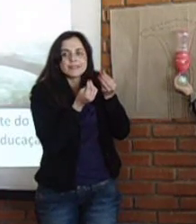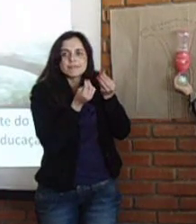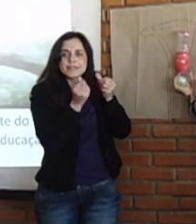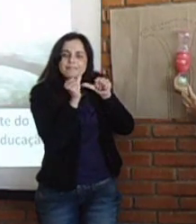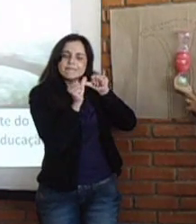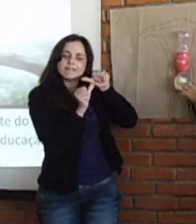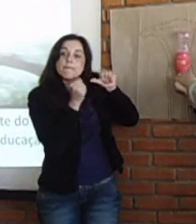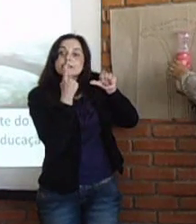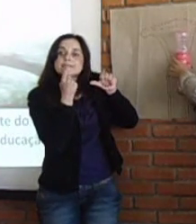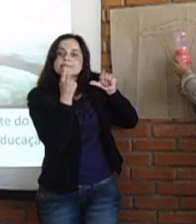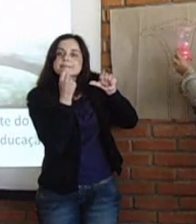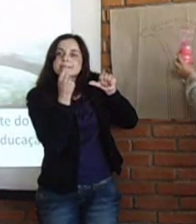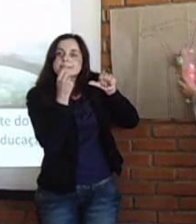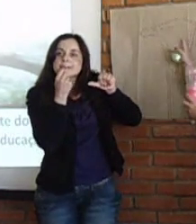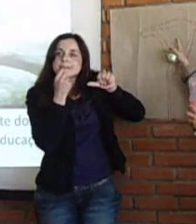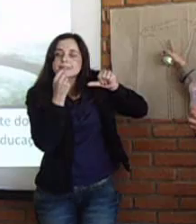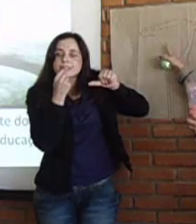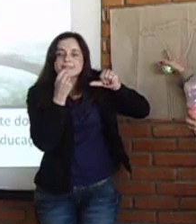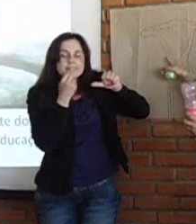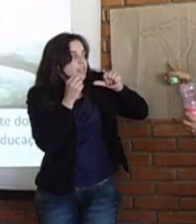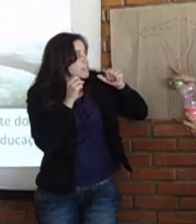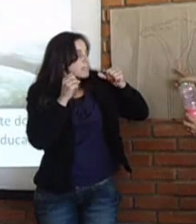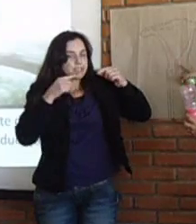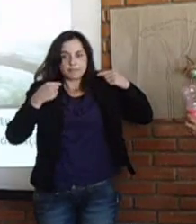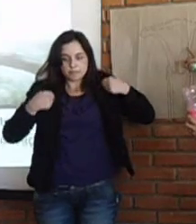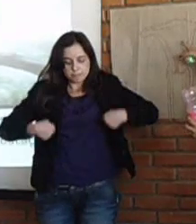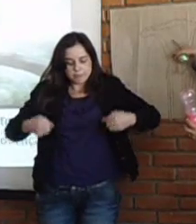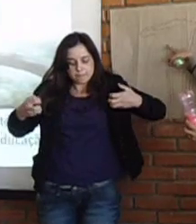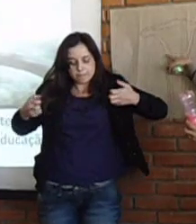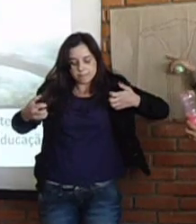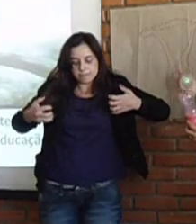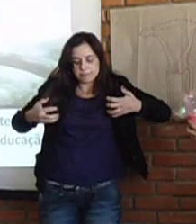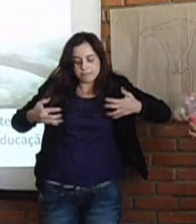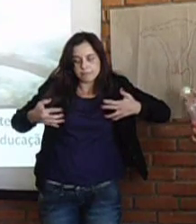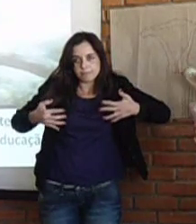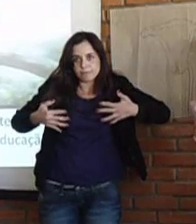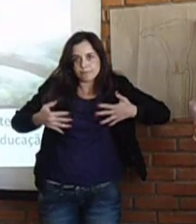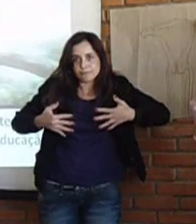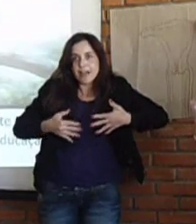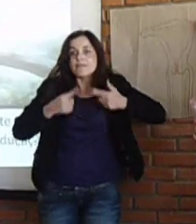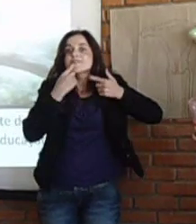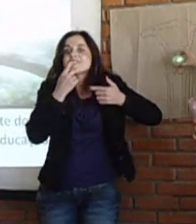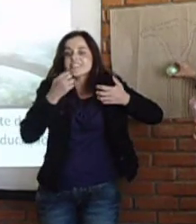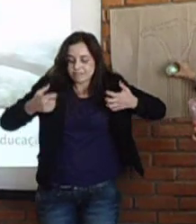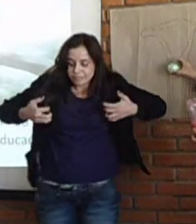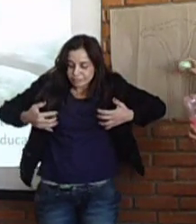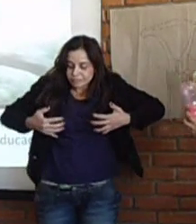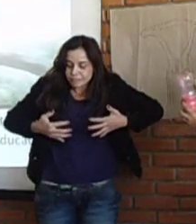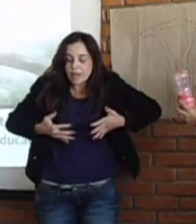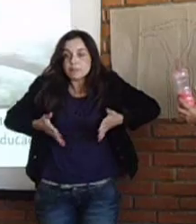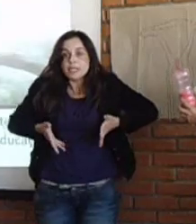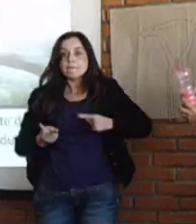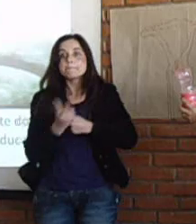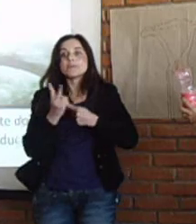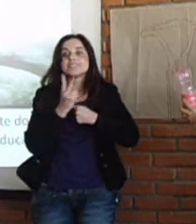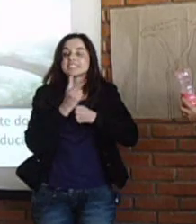formando vasos sanguíneos em volta das paredes do útero, e esses vasos sanguíneos, eles pressupõem que se houver uma gravidez, eles vão alimentar